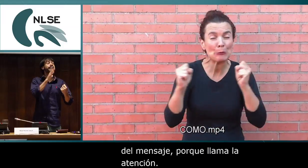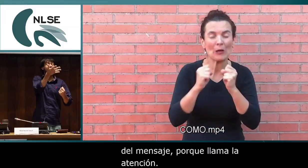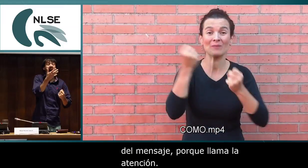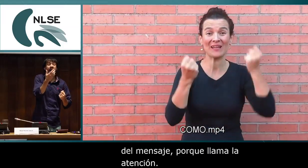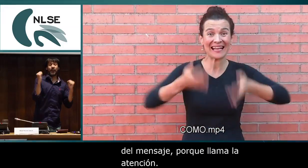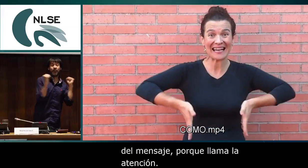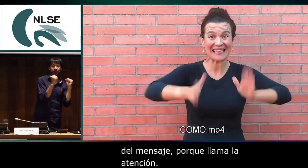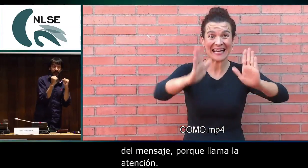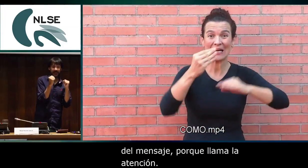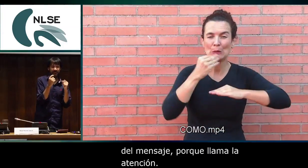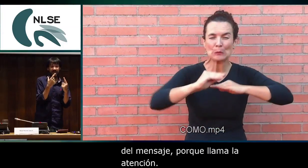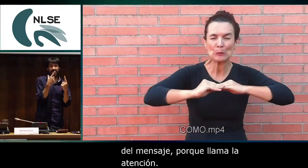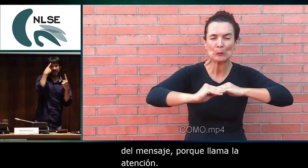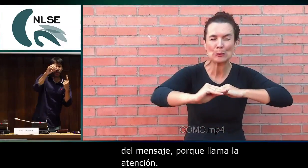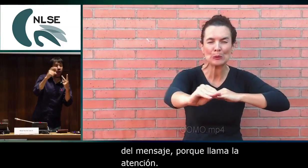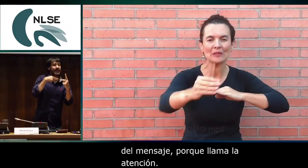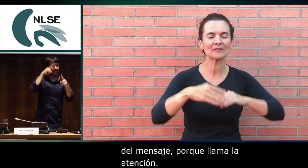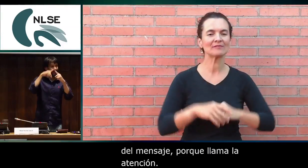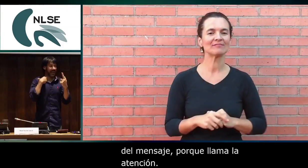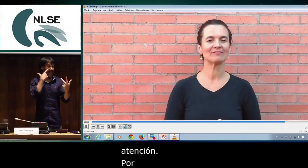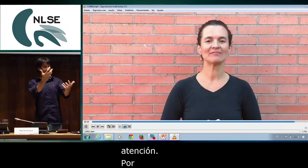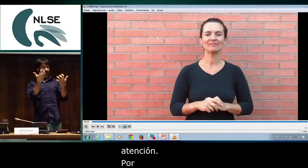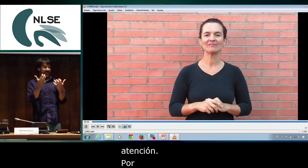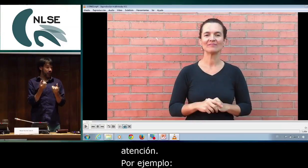Por ejemplo, en la situación de un coche, claro, hace frío,